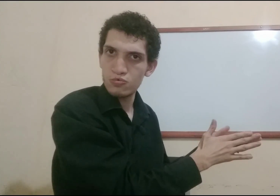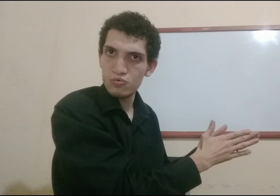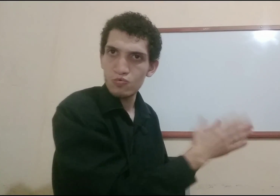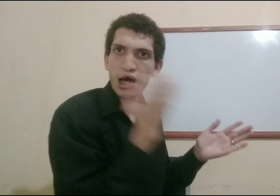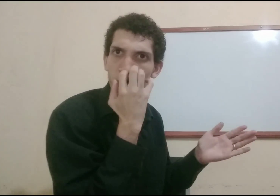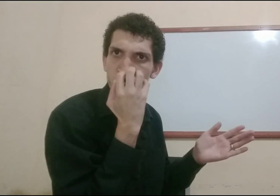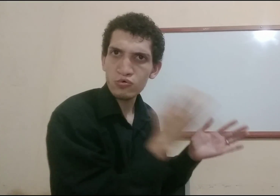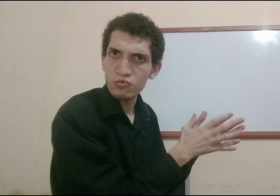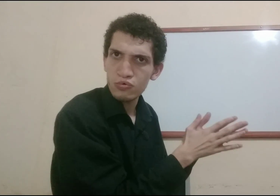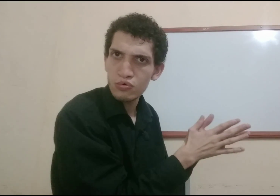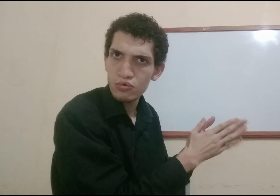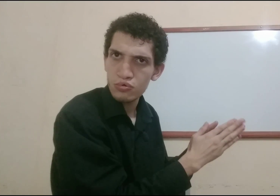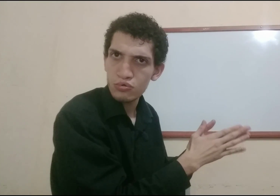o cachorro,